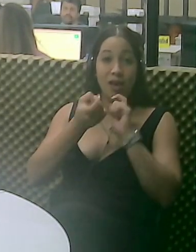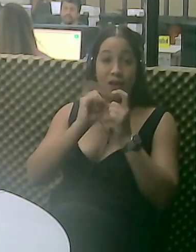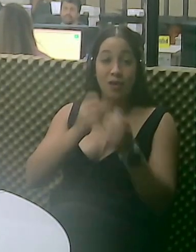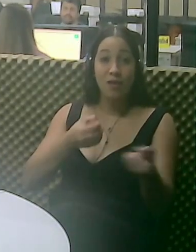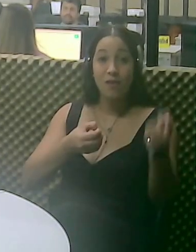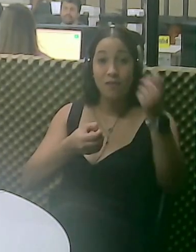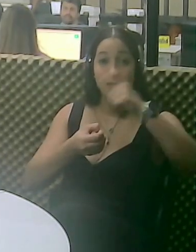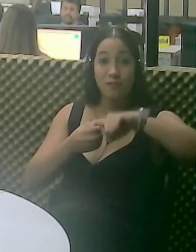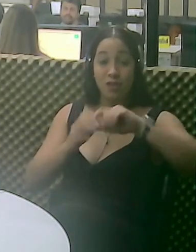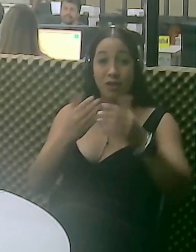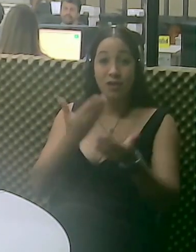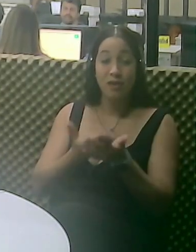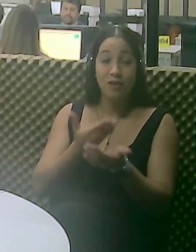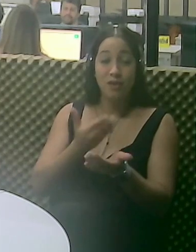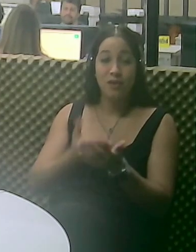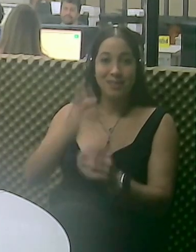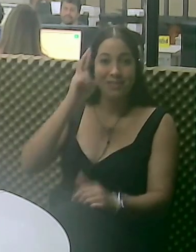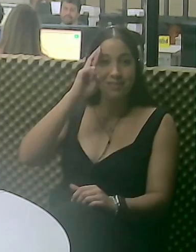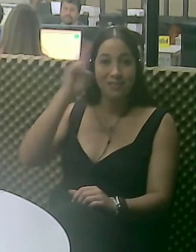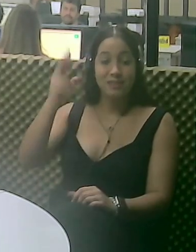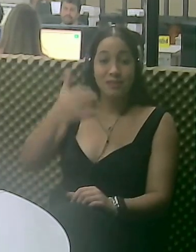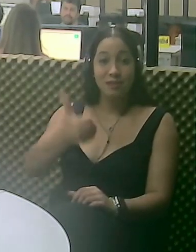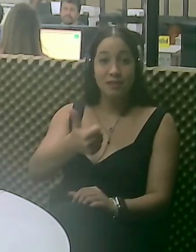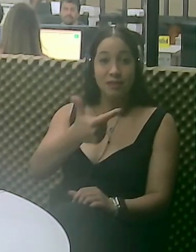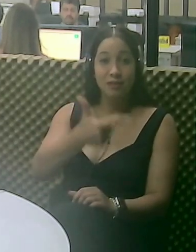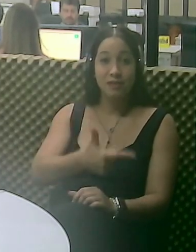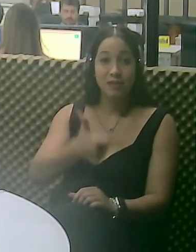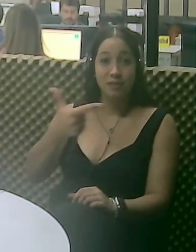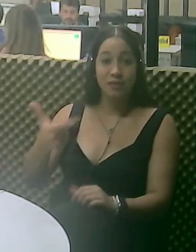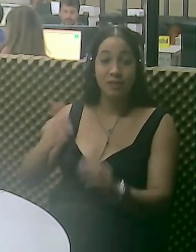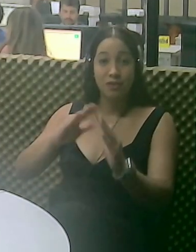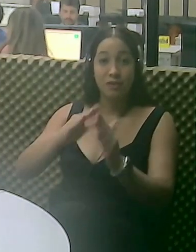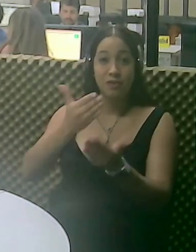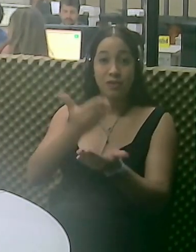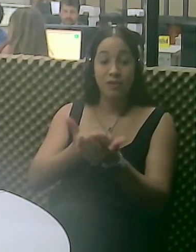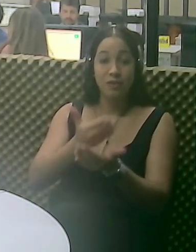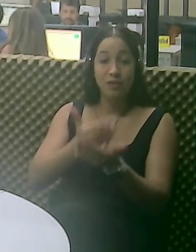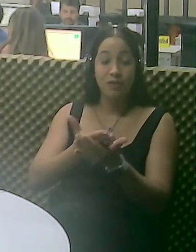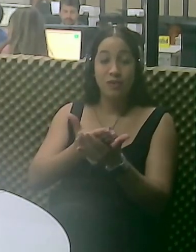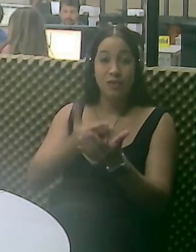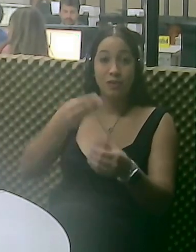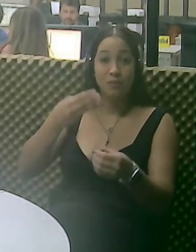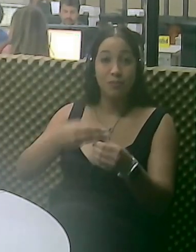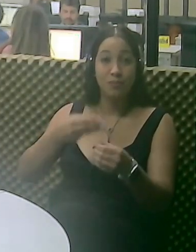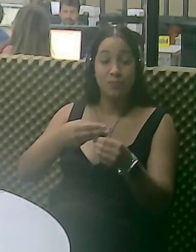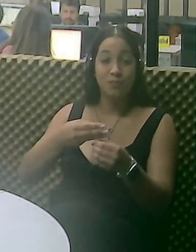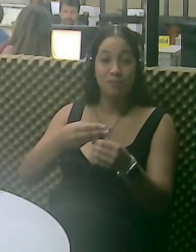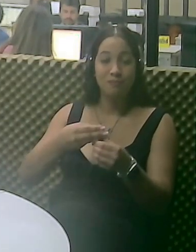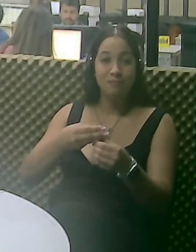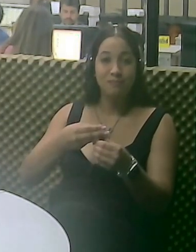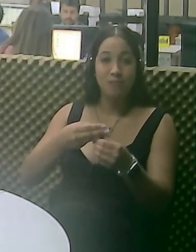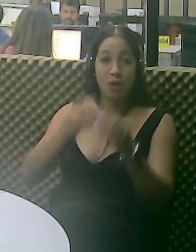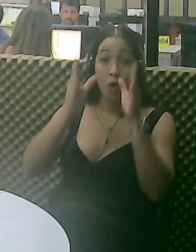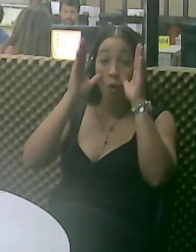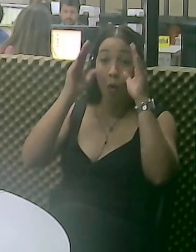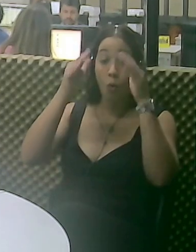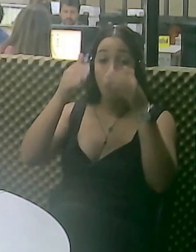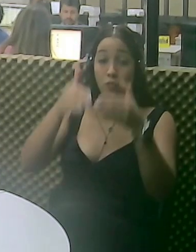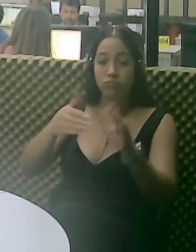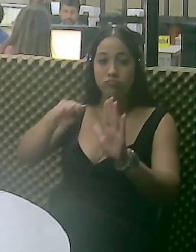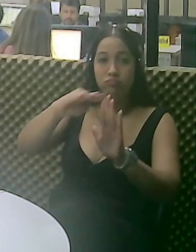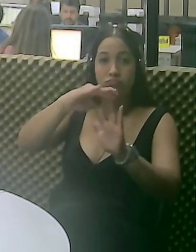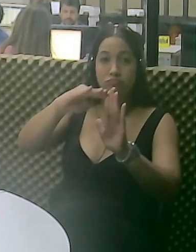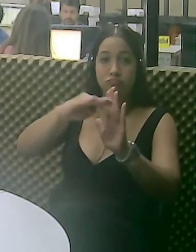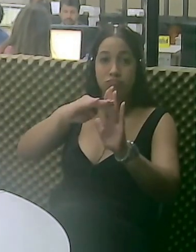volta às aulas com os diretores das 122 escolas da rede municipal de ensino. Com foco na apresentação